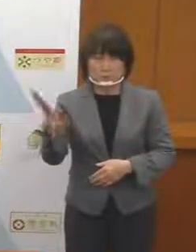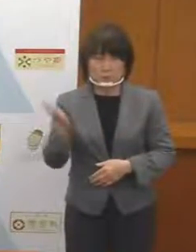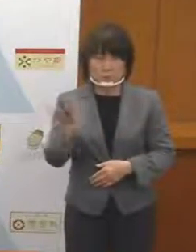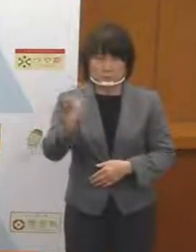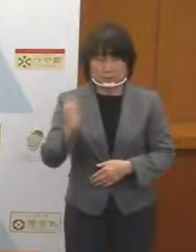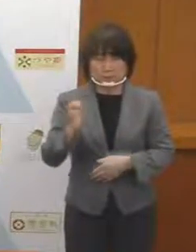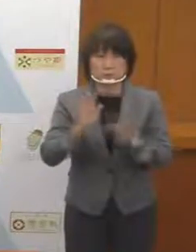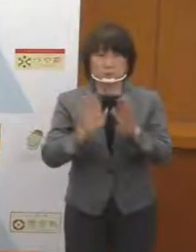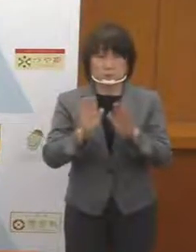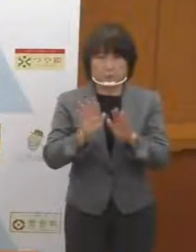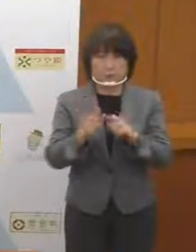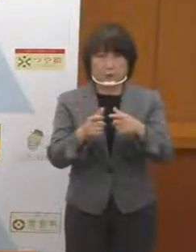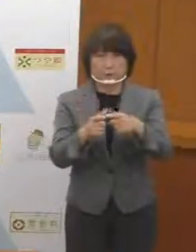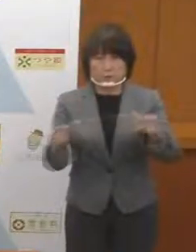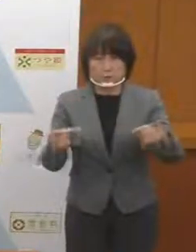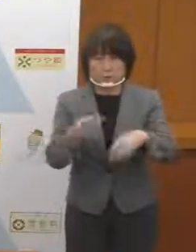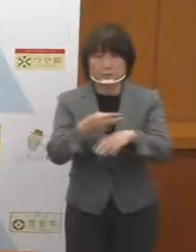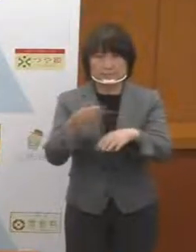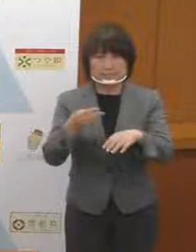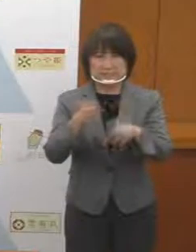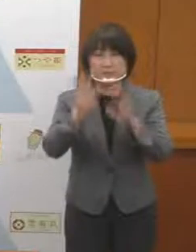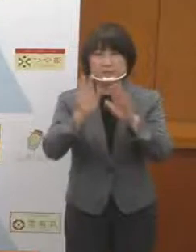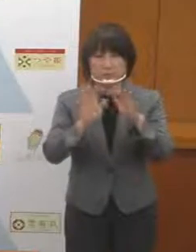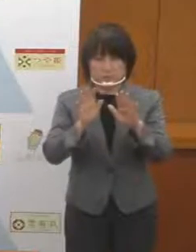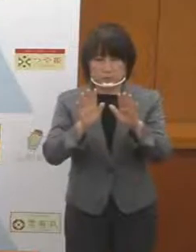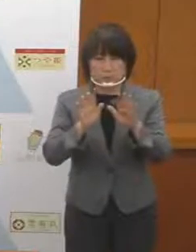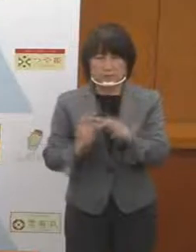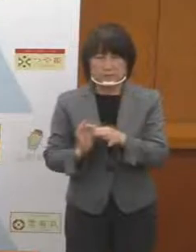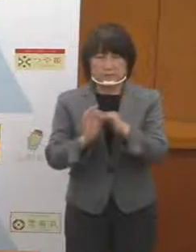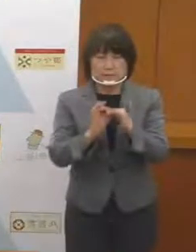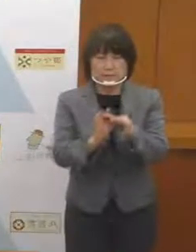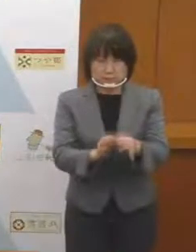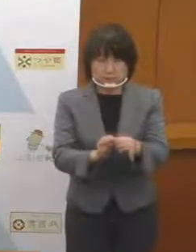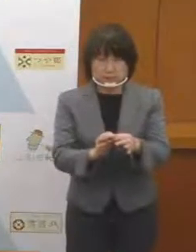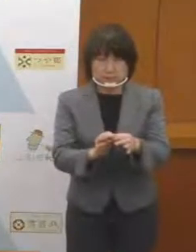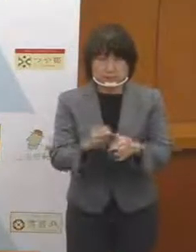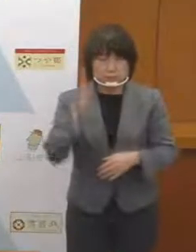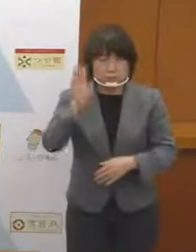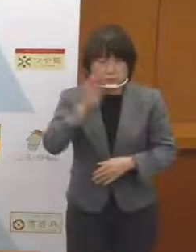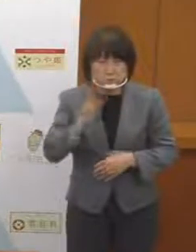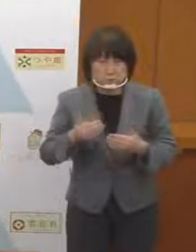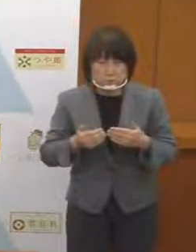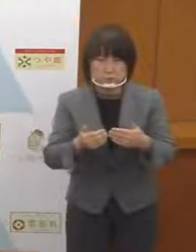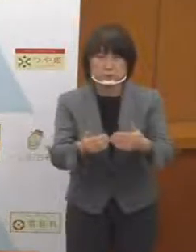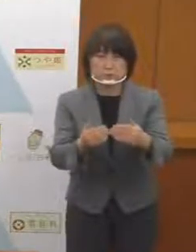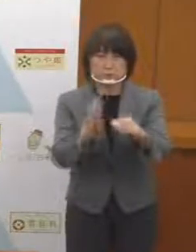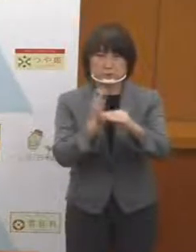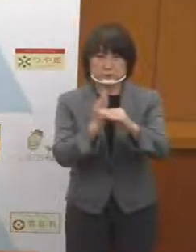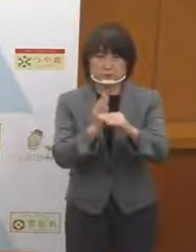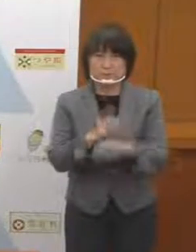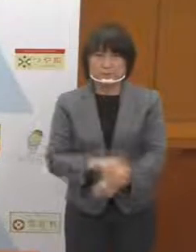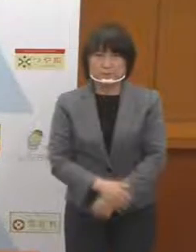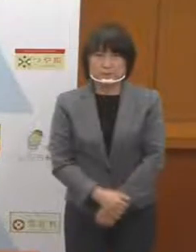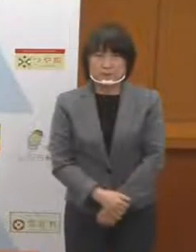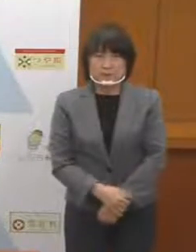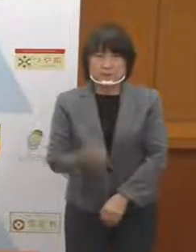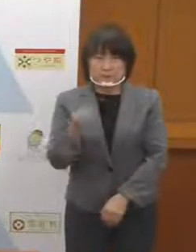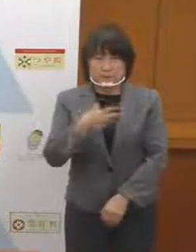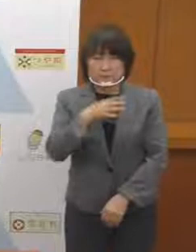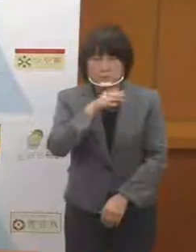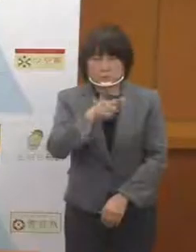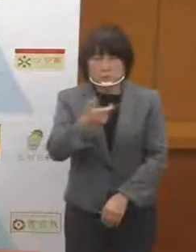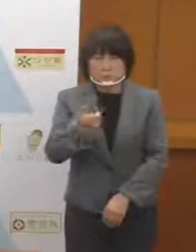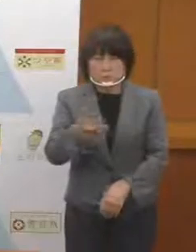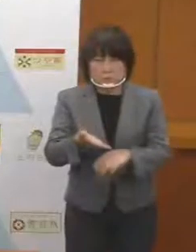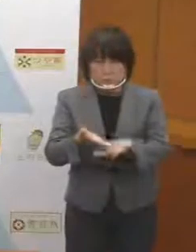となり全国第2でございます引き続き順調に進んでいるところですまた60